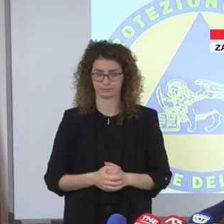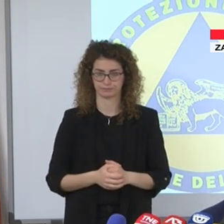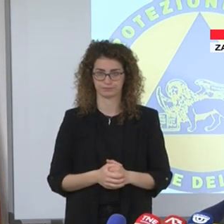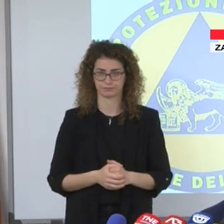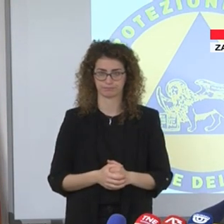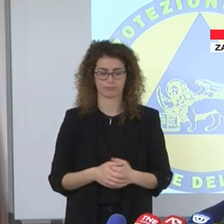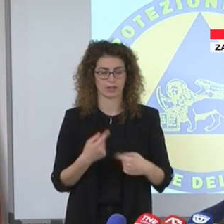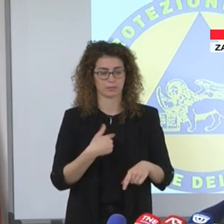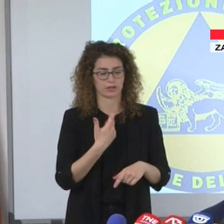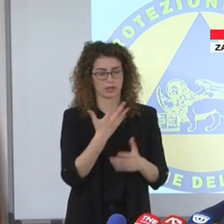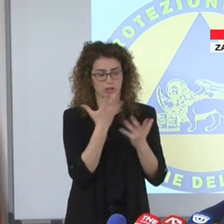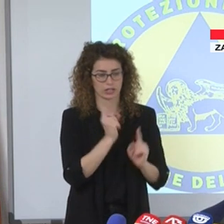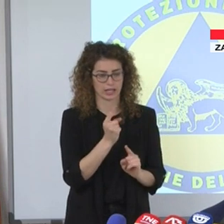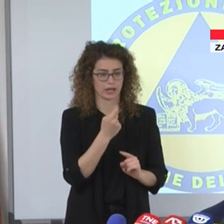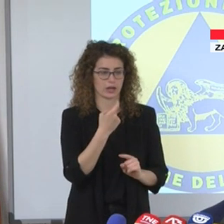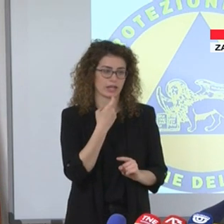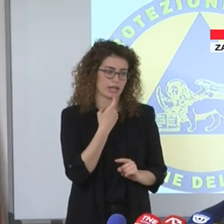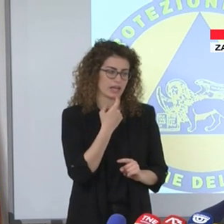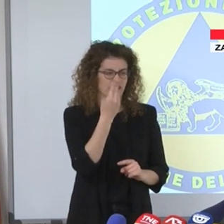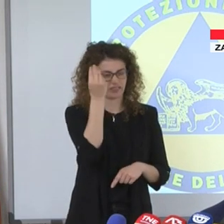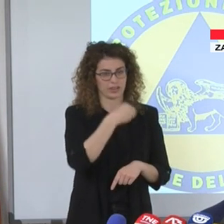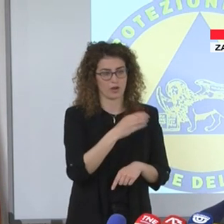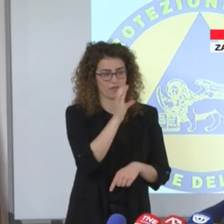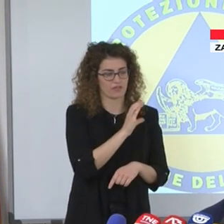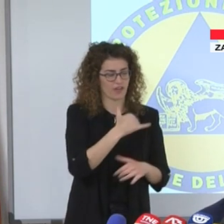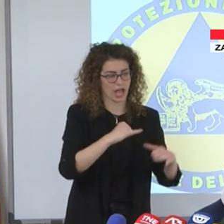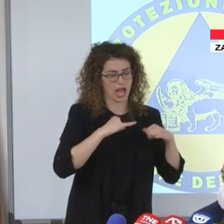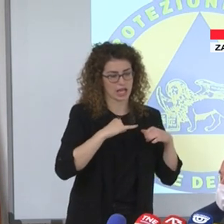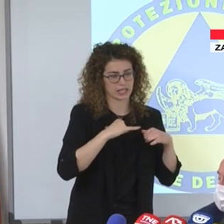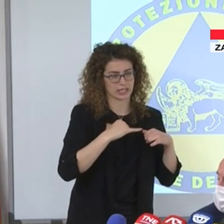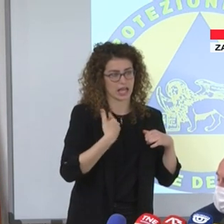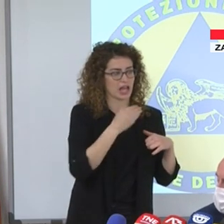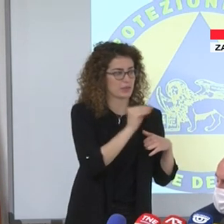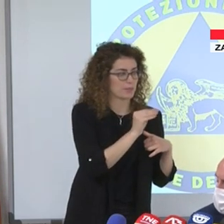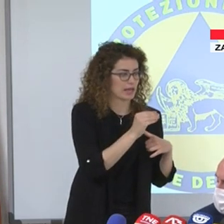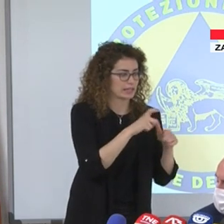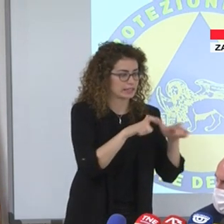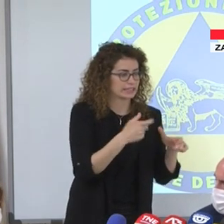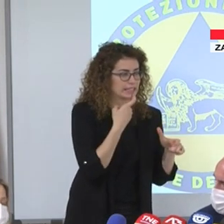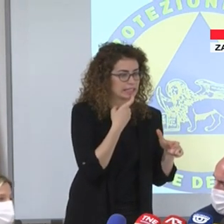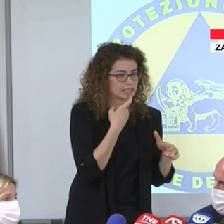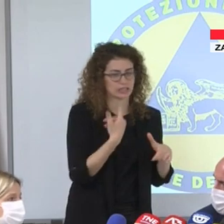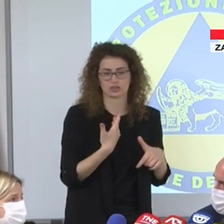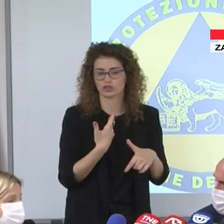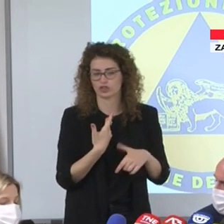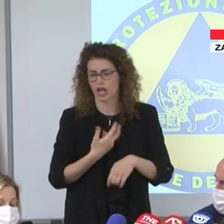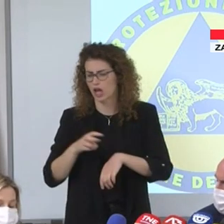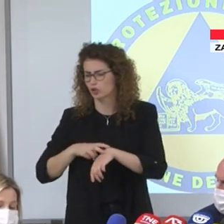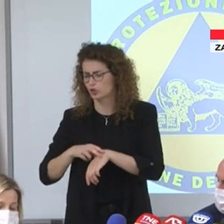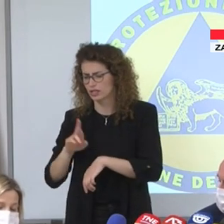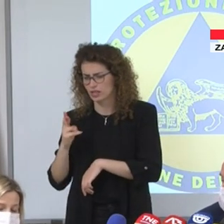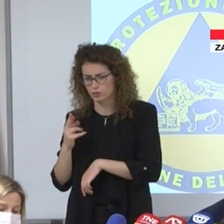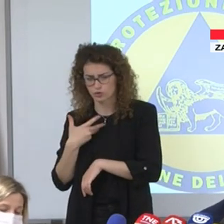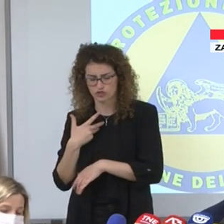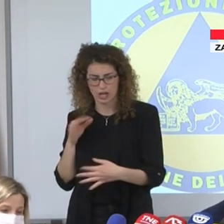Cioè quindi non è chiaro se io devo andare in vacanza, chi lo devo chiedere, chi me lo deve rilasciare, i tempi. Adesso dovrebbero, c'è la dottoressa Russo che ha il coso